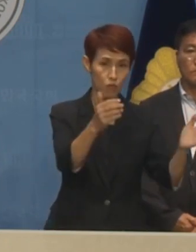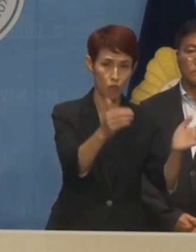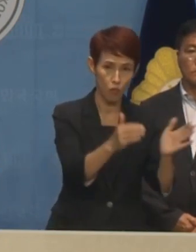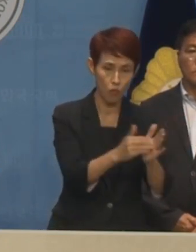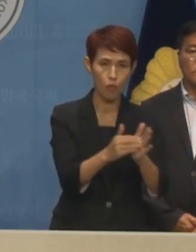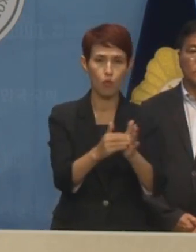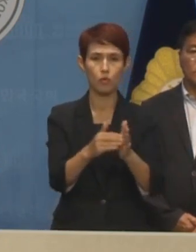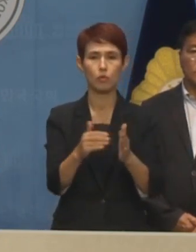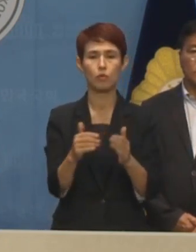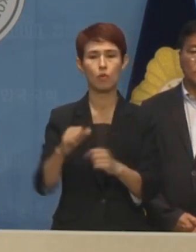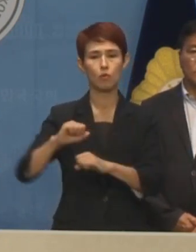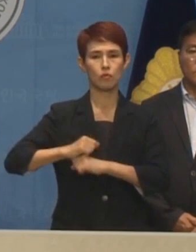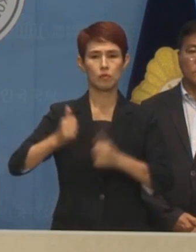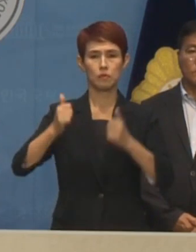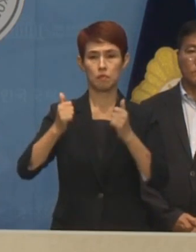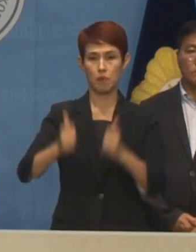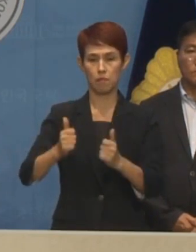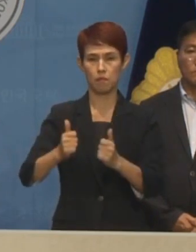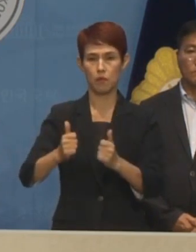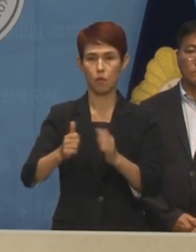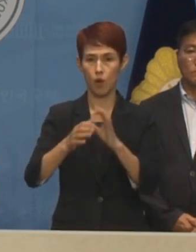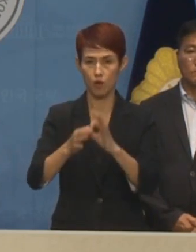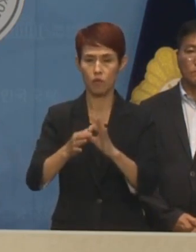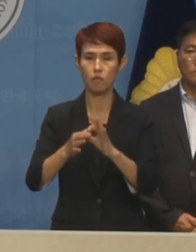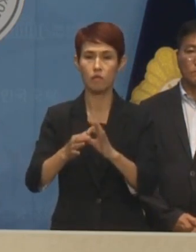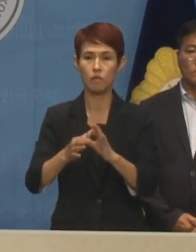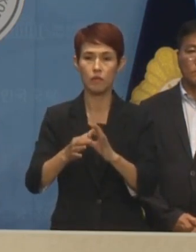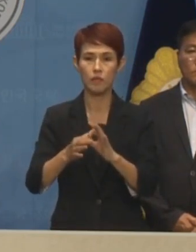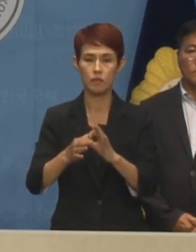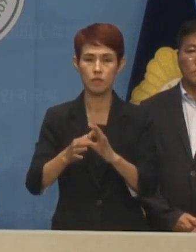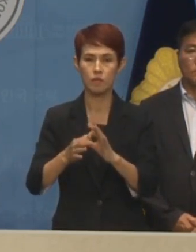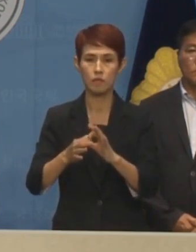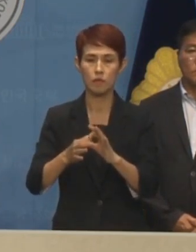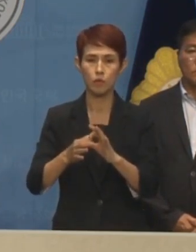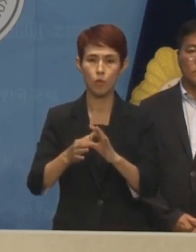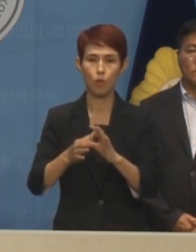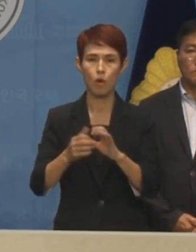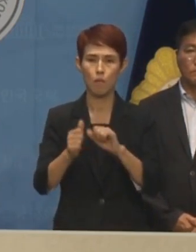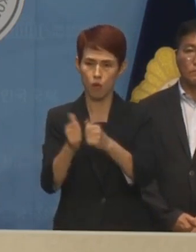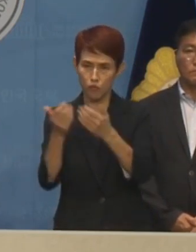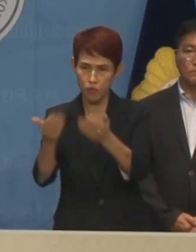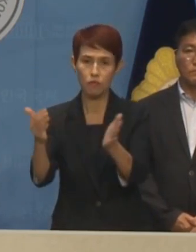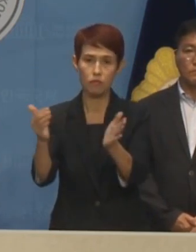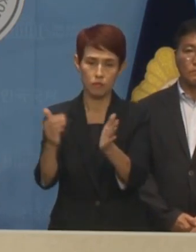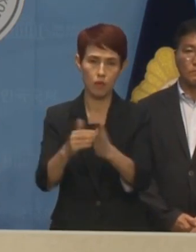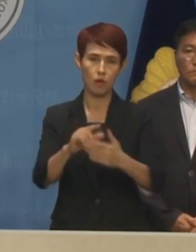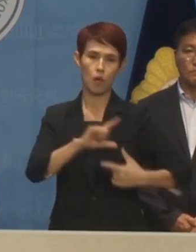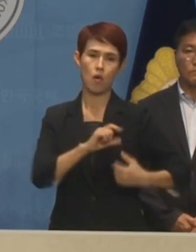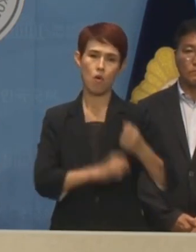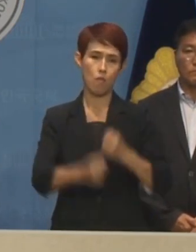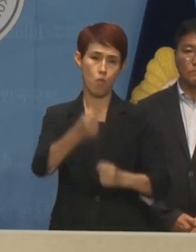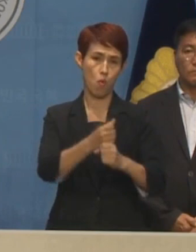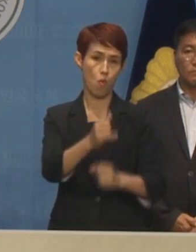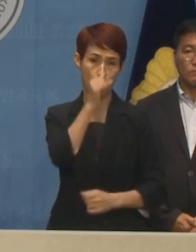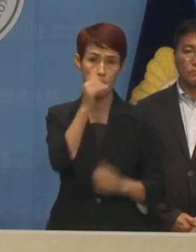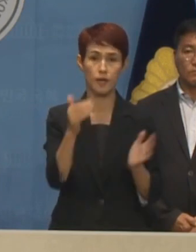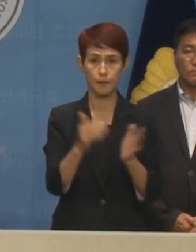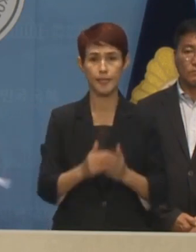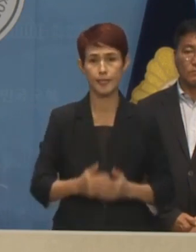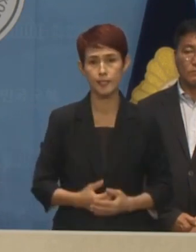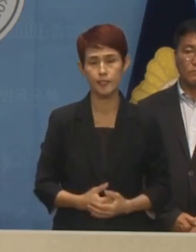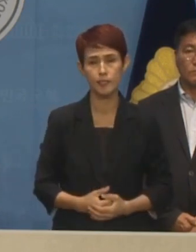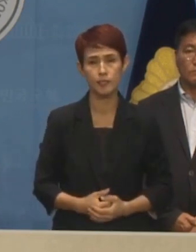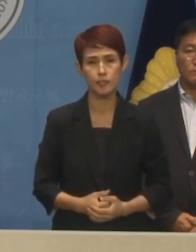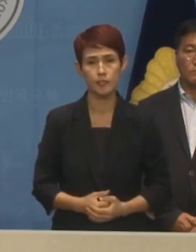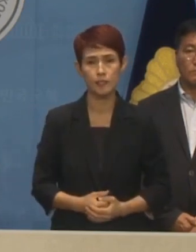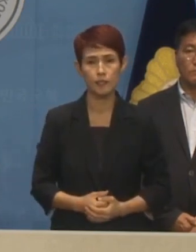재판 희생자들에게 직권 재심이 진행되는 등 실질적인 명예회복이 이루어지고